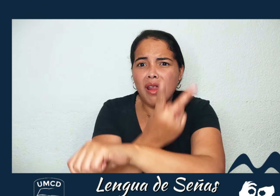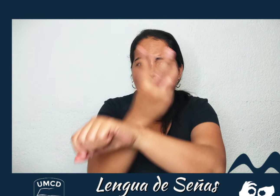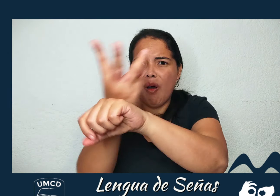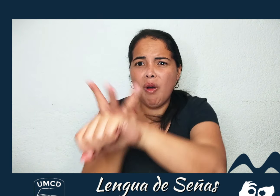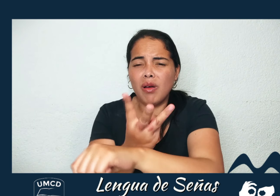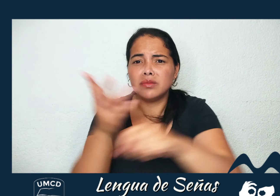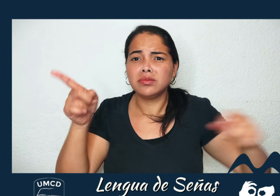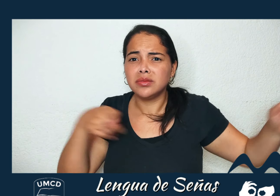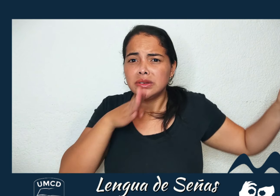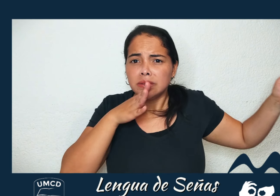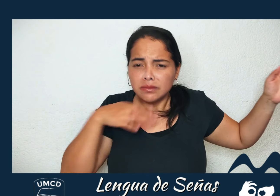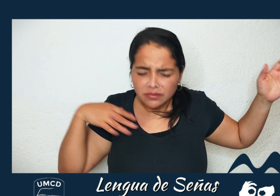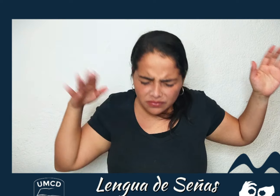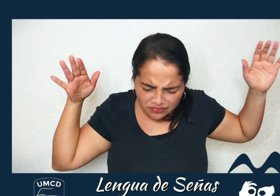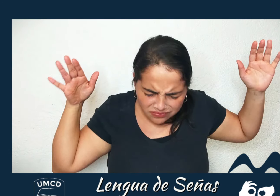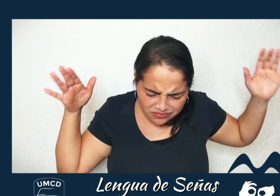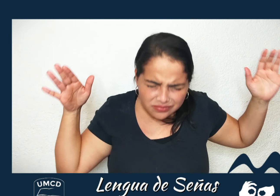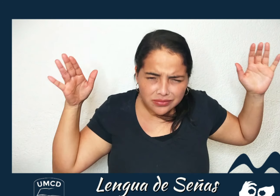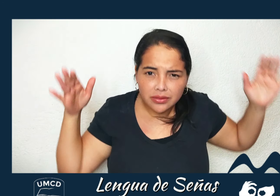horas para sufrir